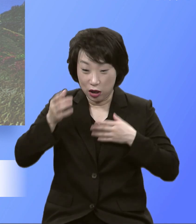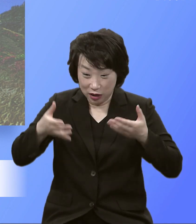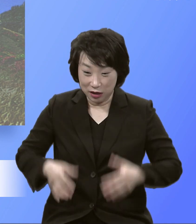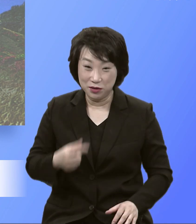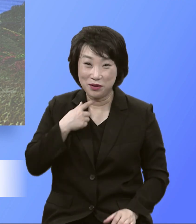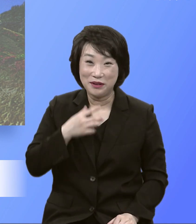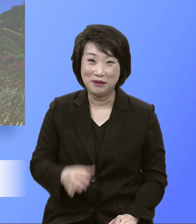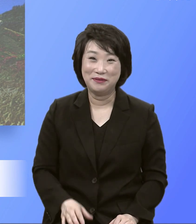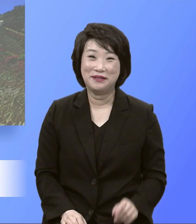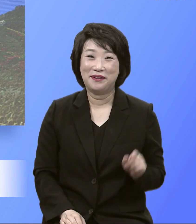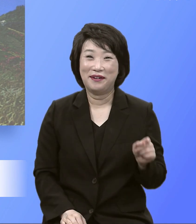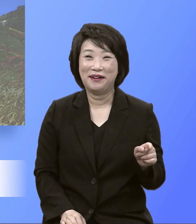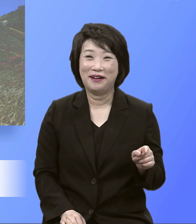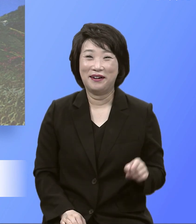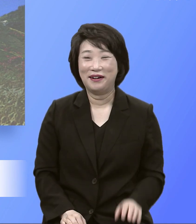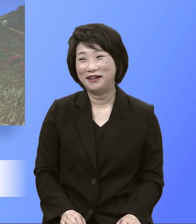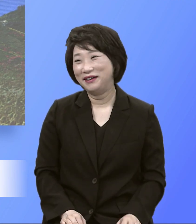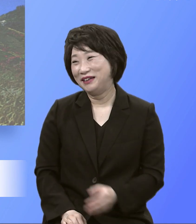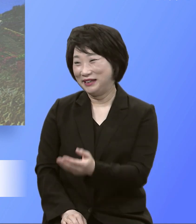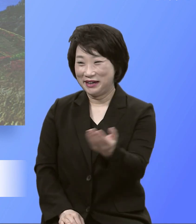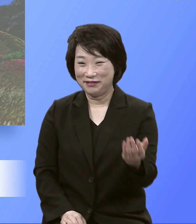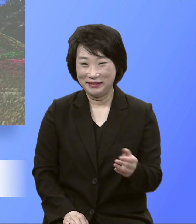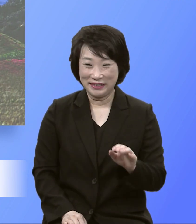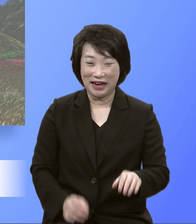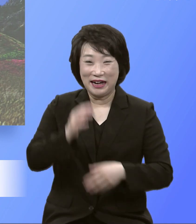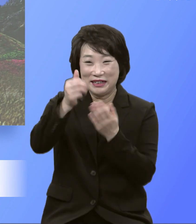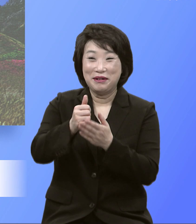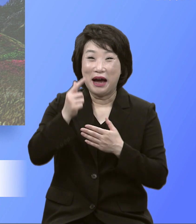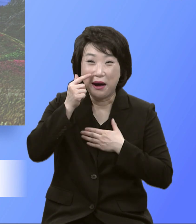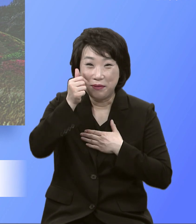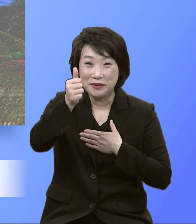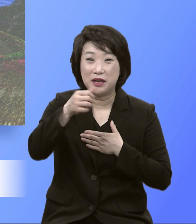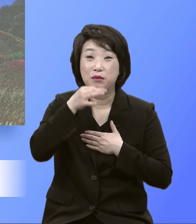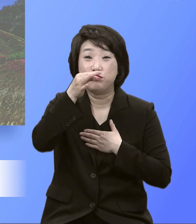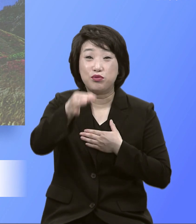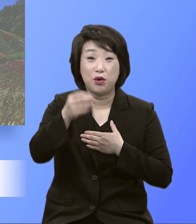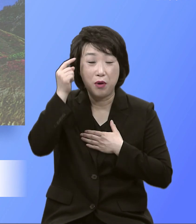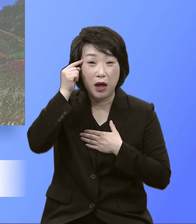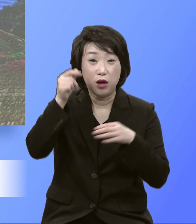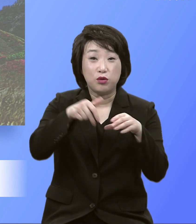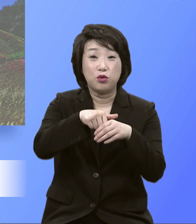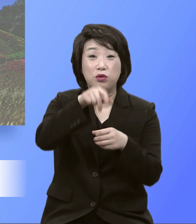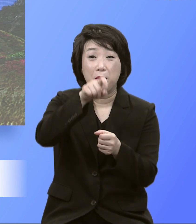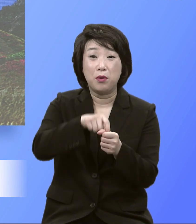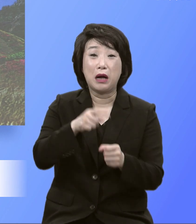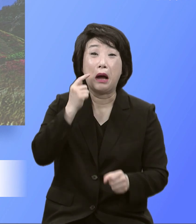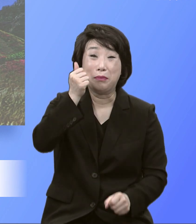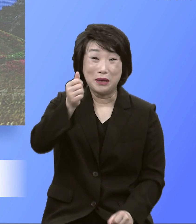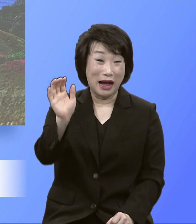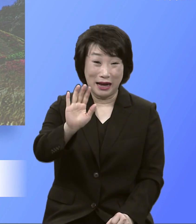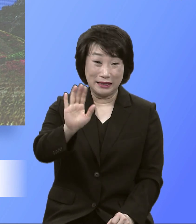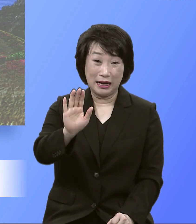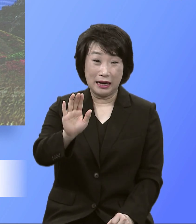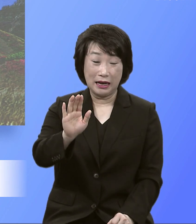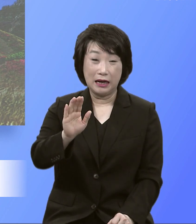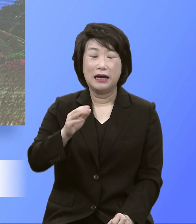않았기 때문에. 그래서 여러분들이 하나님을 아버지라 부르는 것은 종교적 입장에서 부르는 것이